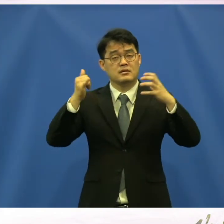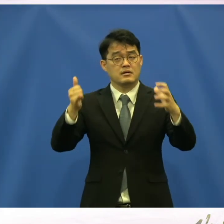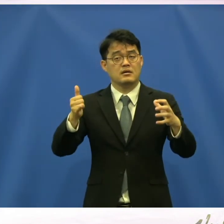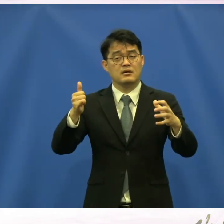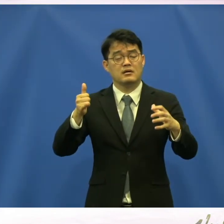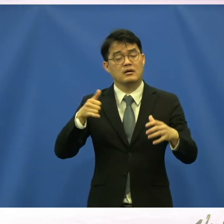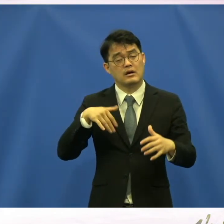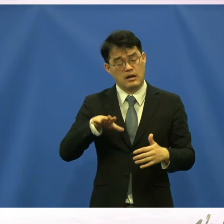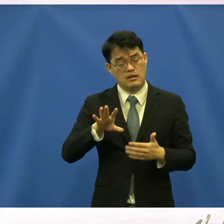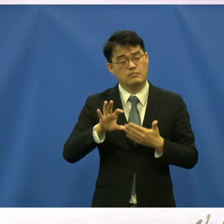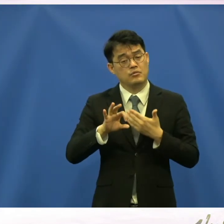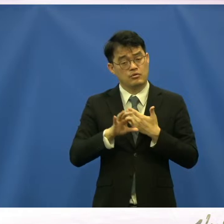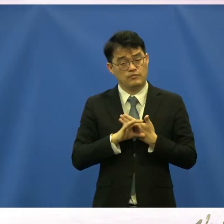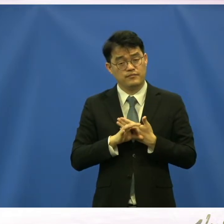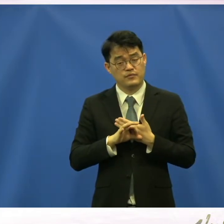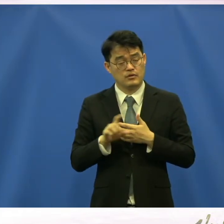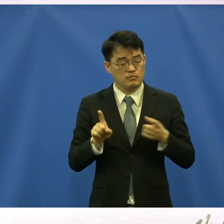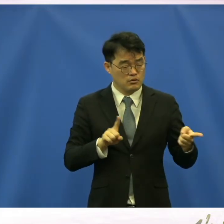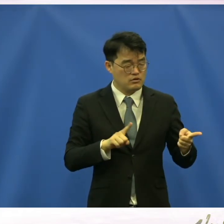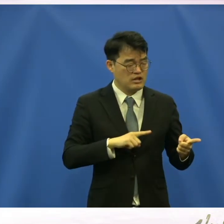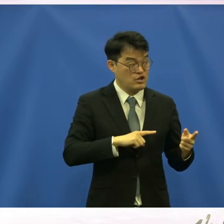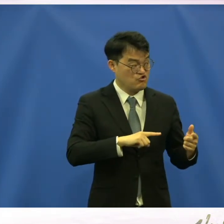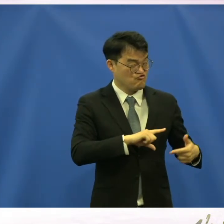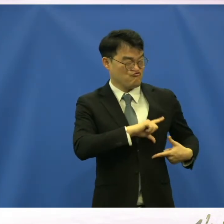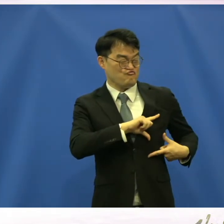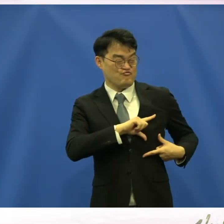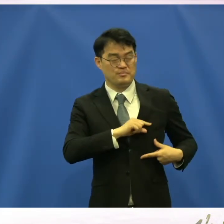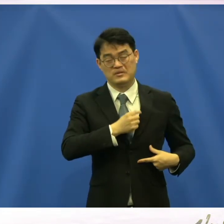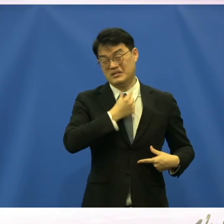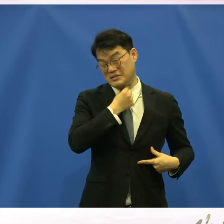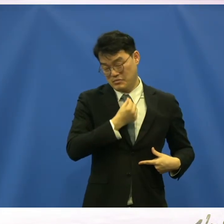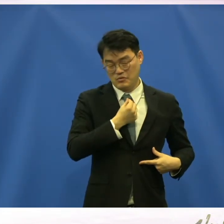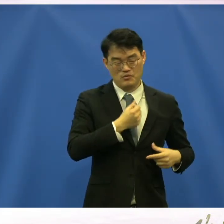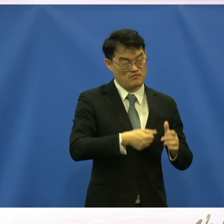권력을 갖고 싶은 사람들이 각축장이잖아요.